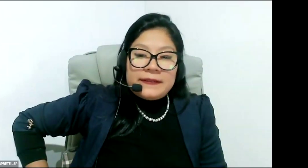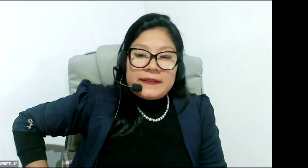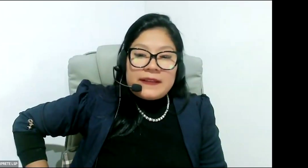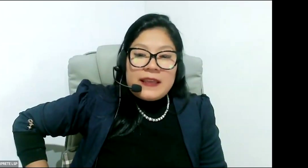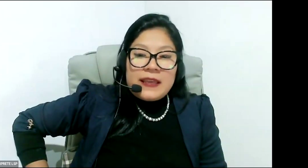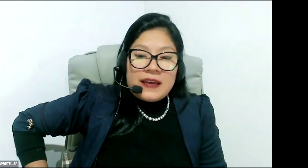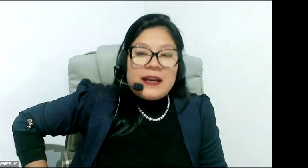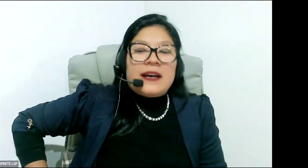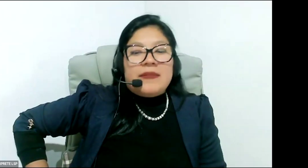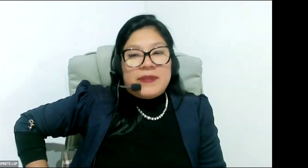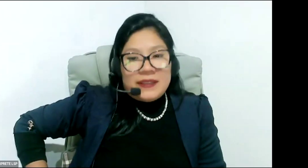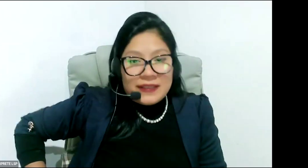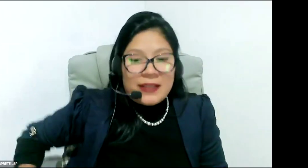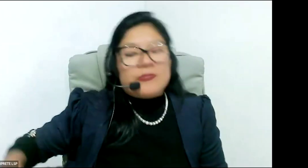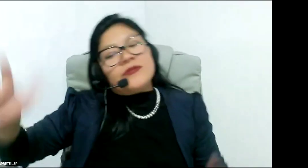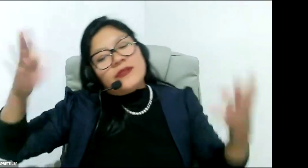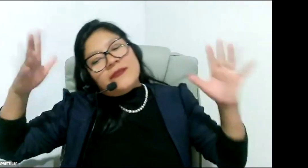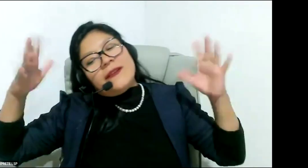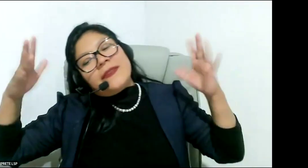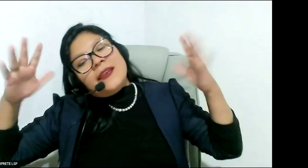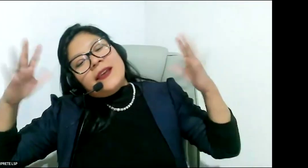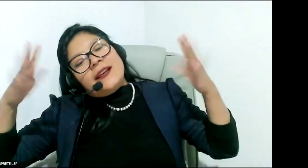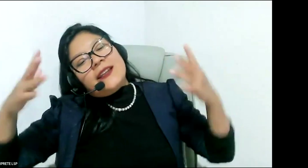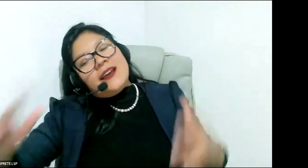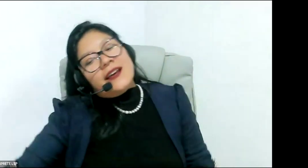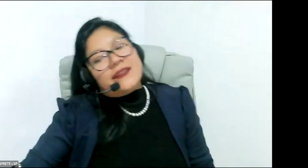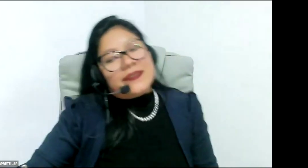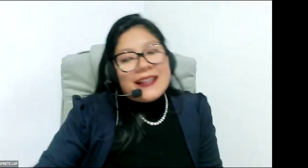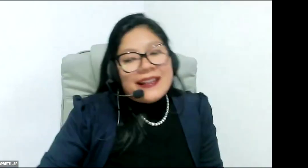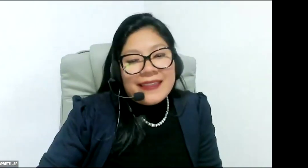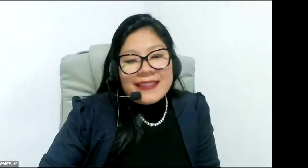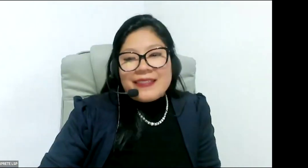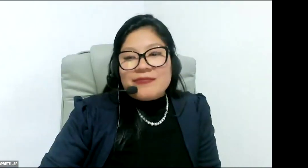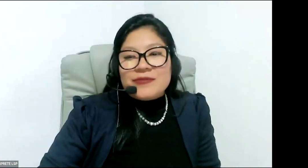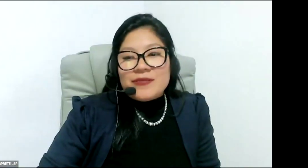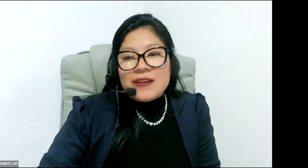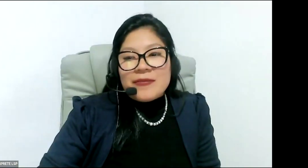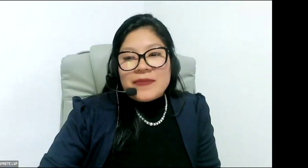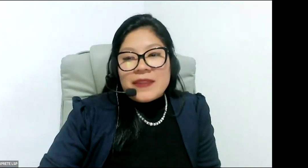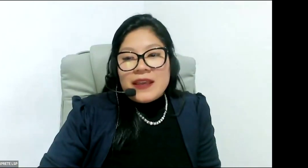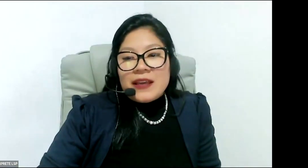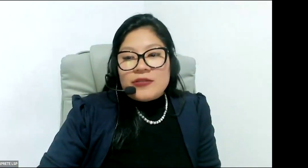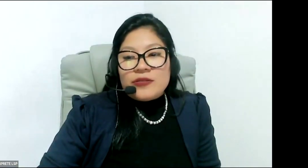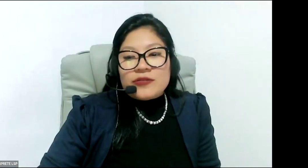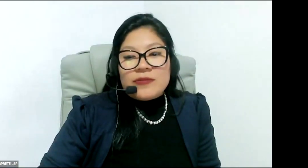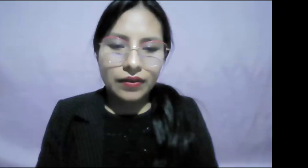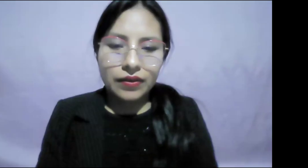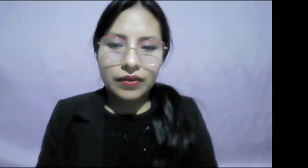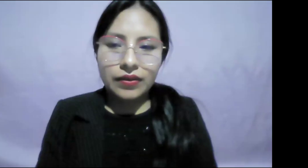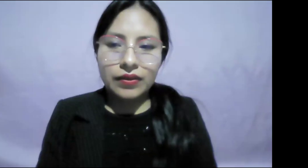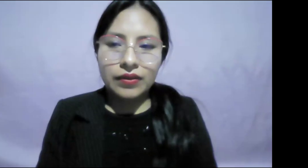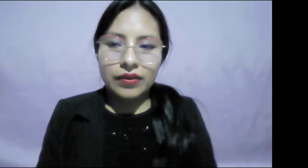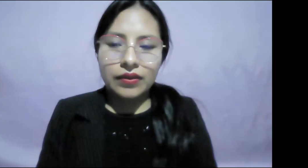digamos Ajá para ese lado Muy bien gracias lide Muy bien no nos